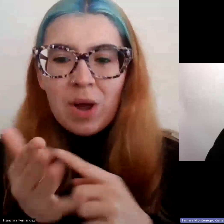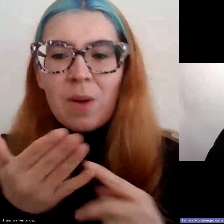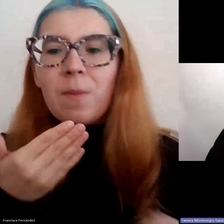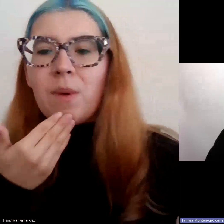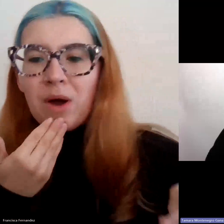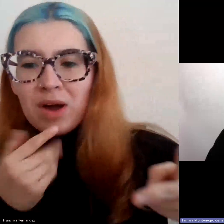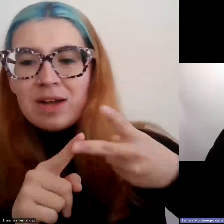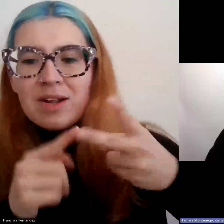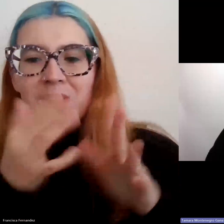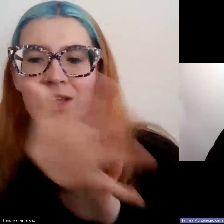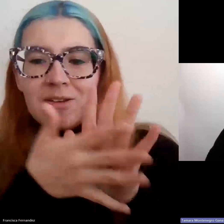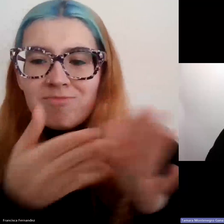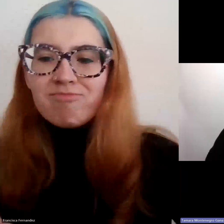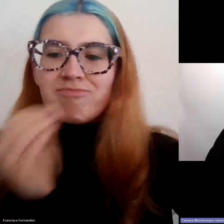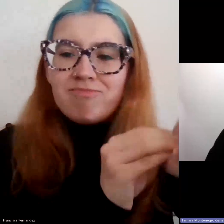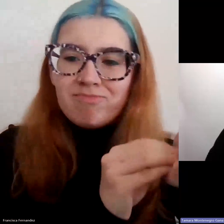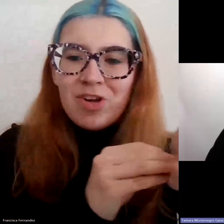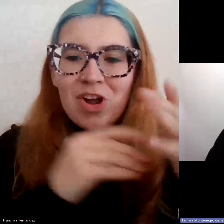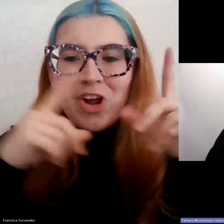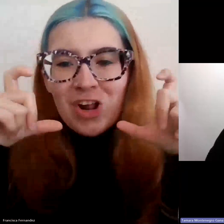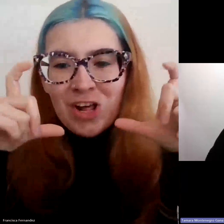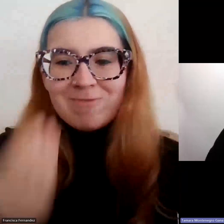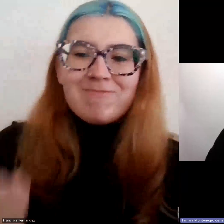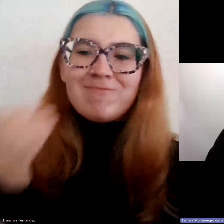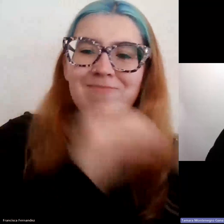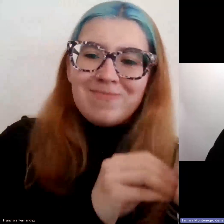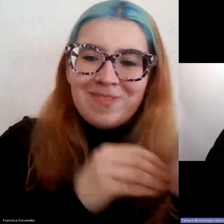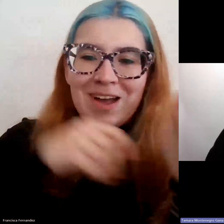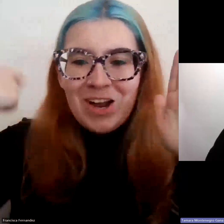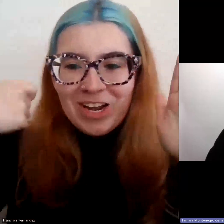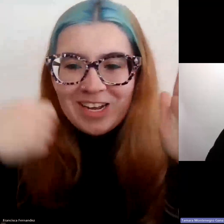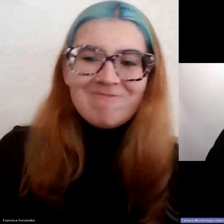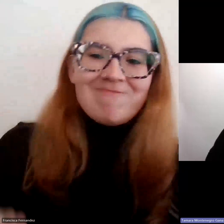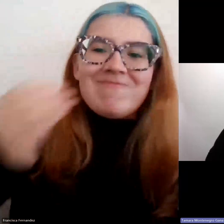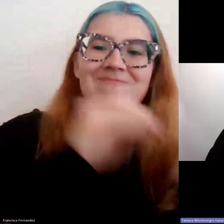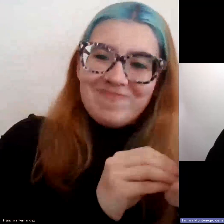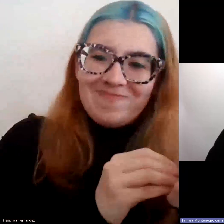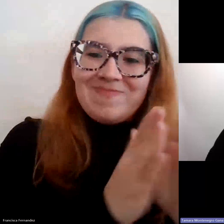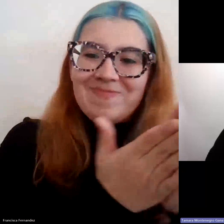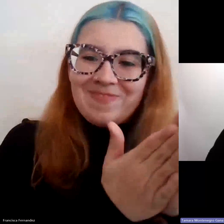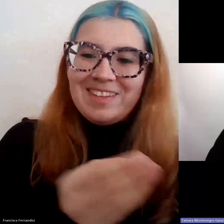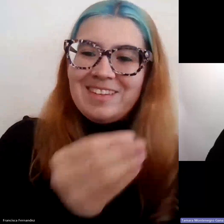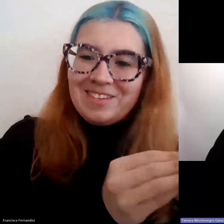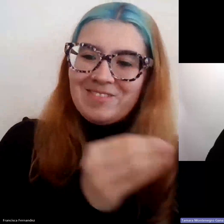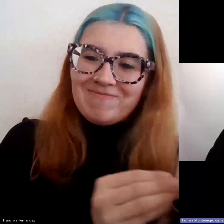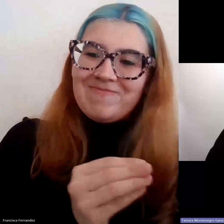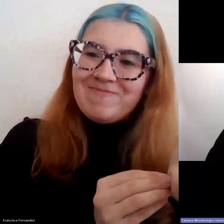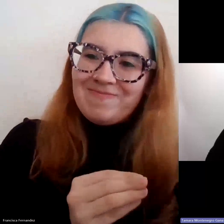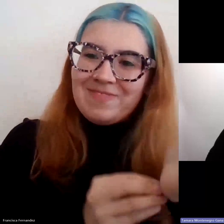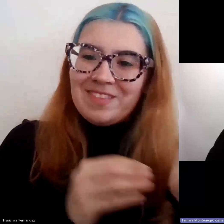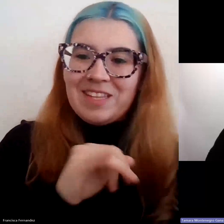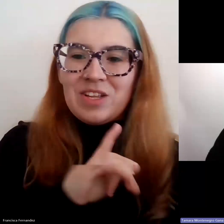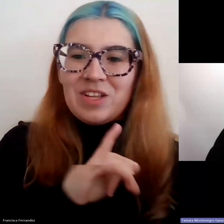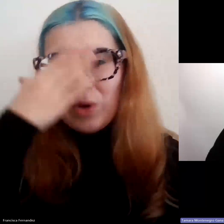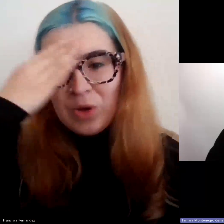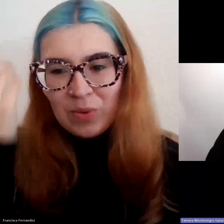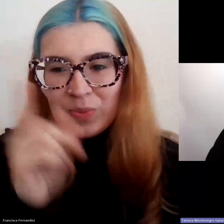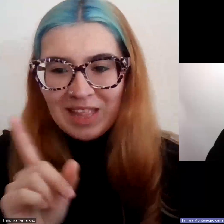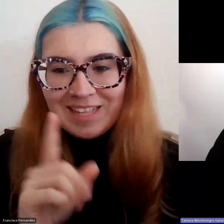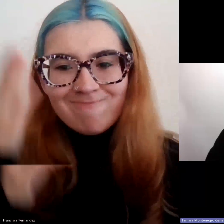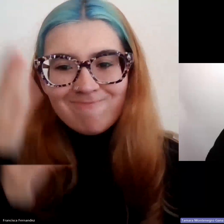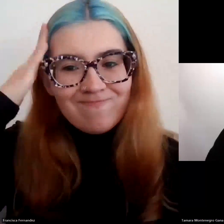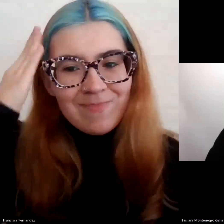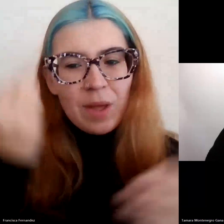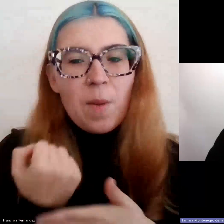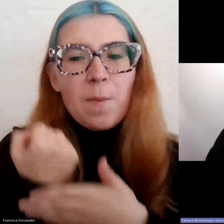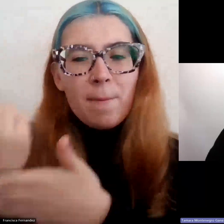explicarle y que él pudiera buscar los sinónimos de esas palabras, que pudiera conocer también con fotos y con videos lo que significaba cada